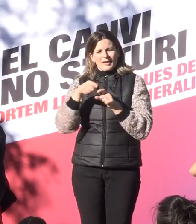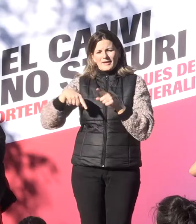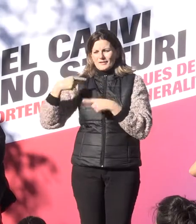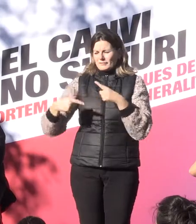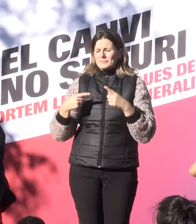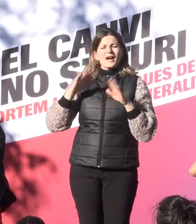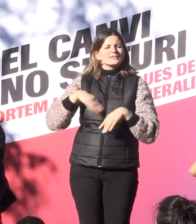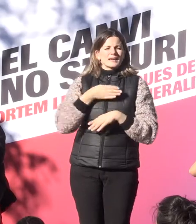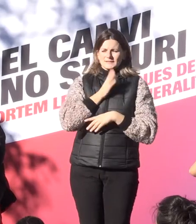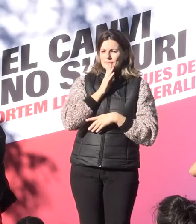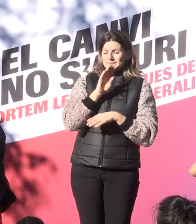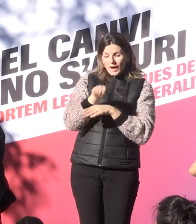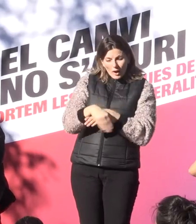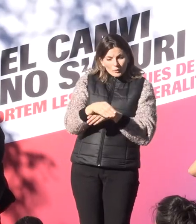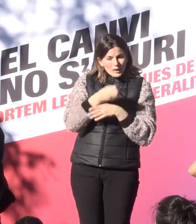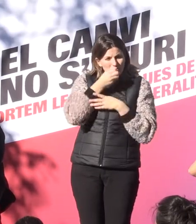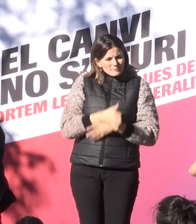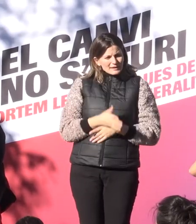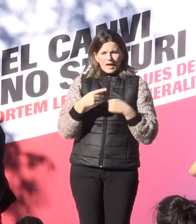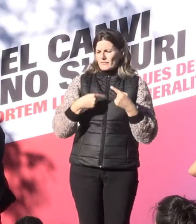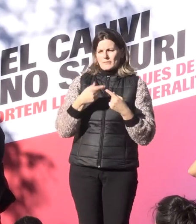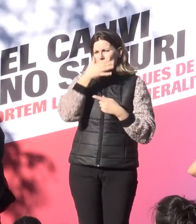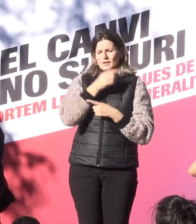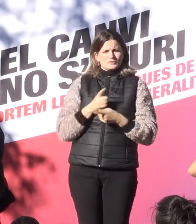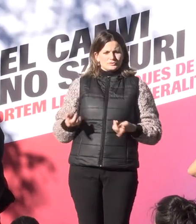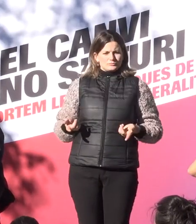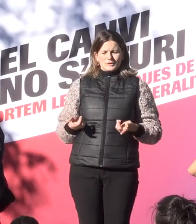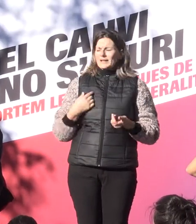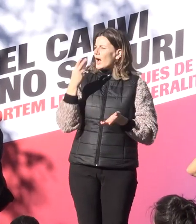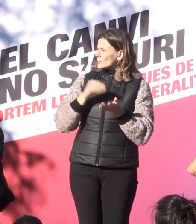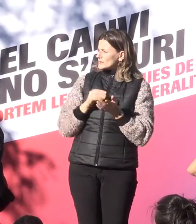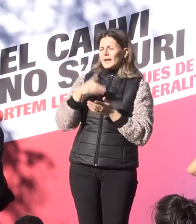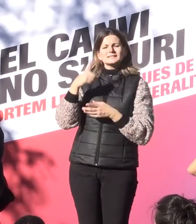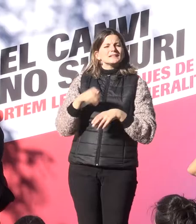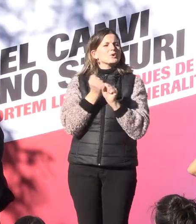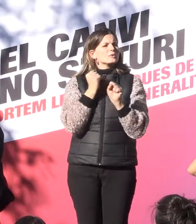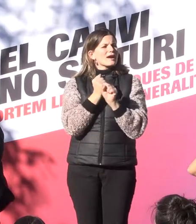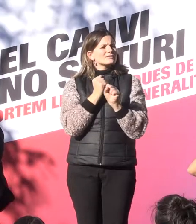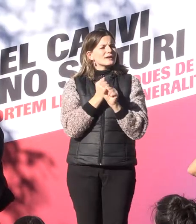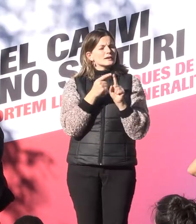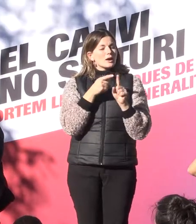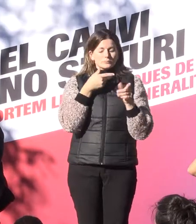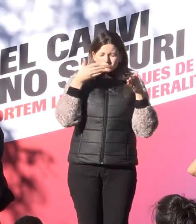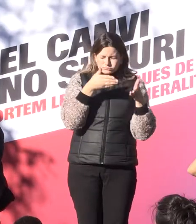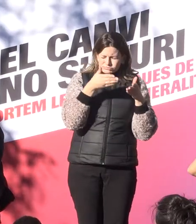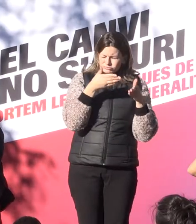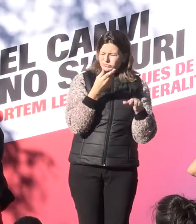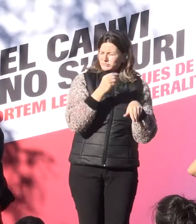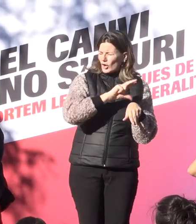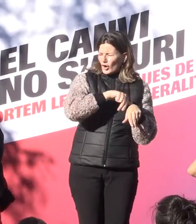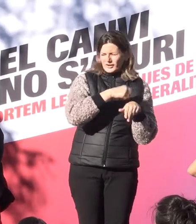que nos pasa que no podemos cuidar bien a nuestras familias muchas personas a veces tienes un trabajo pero tienes que dedicarle tantas horas